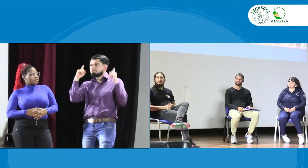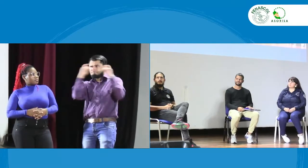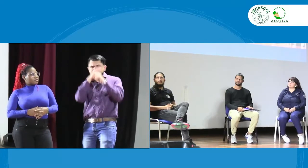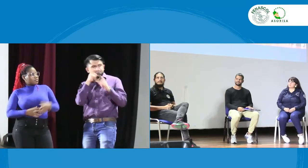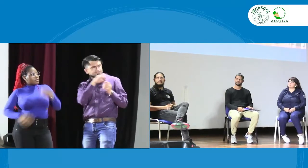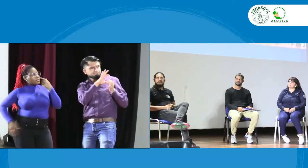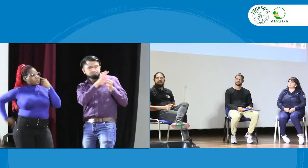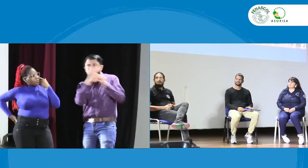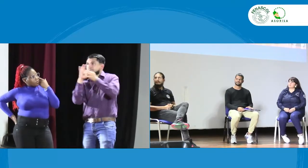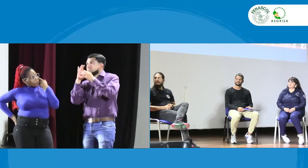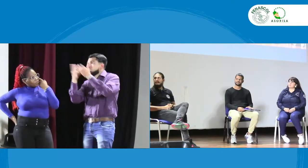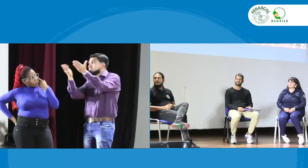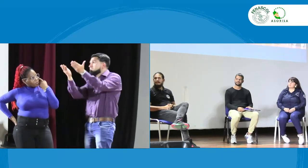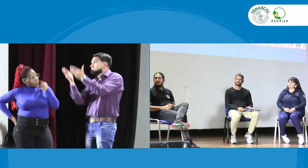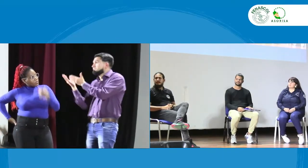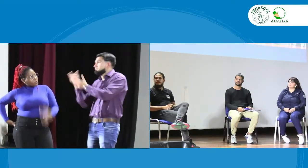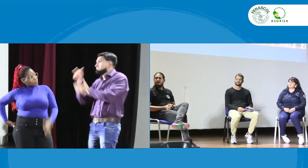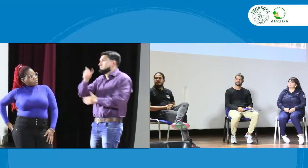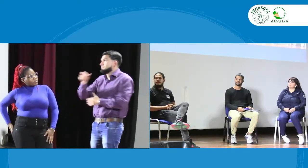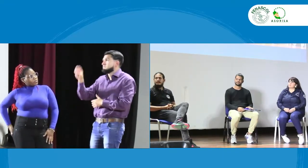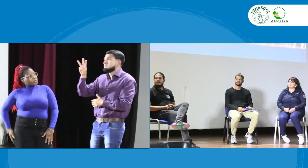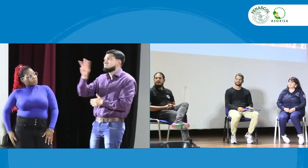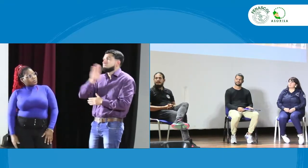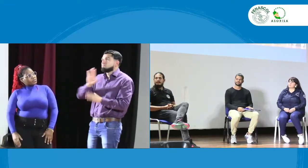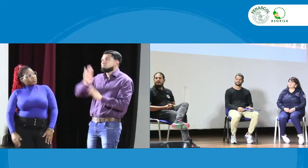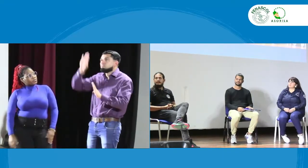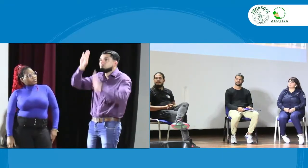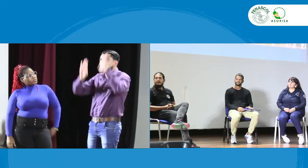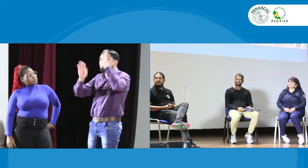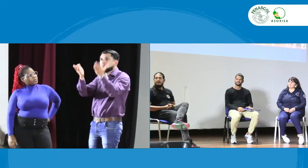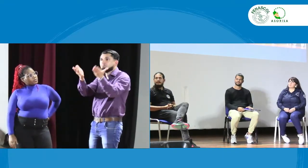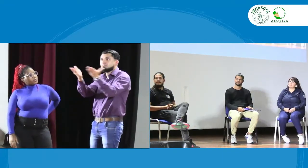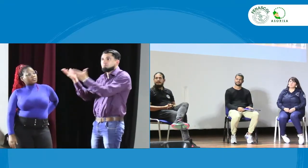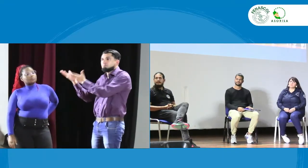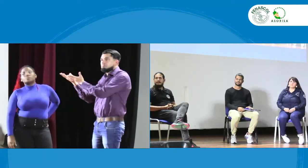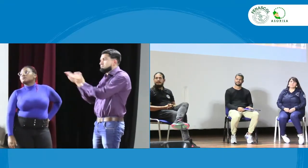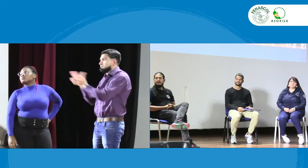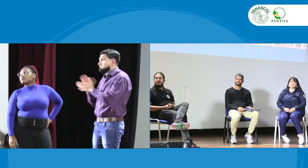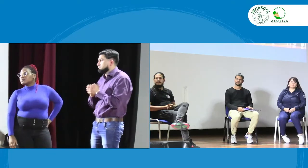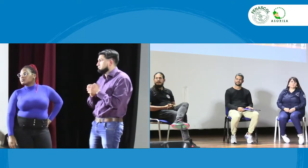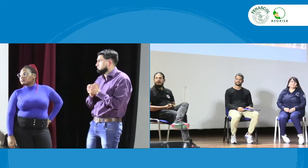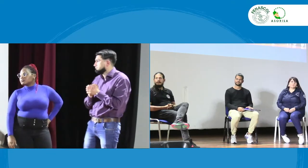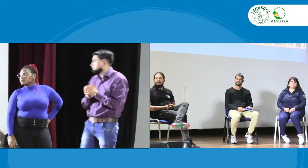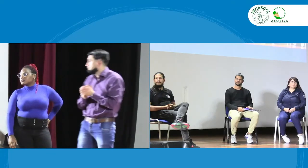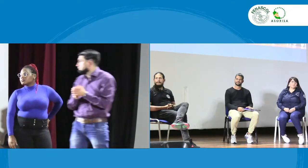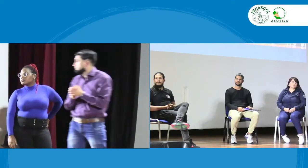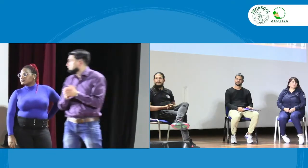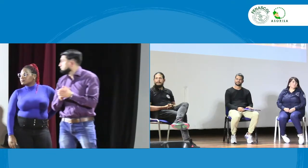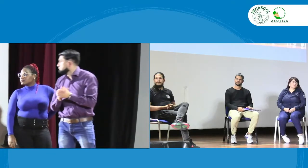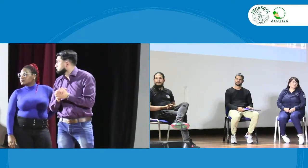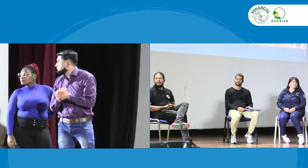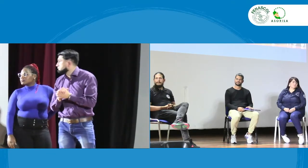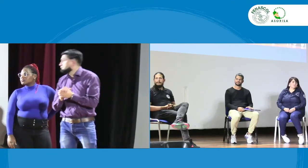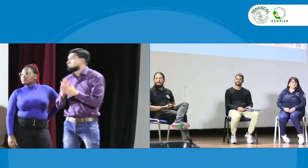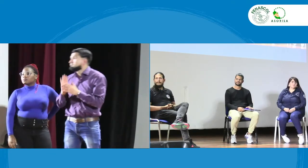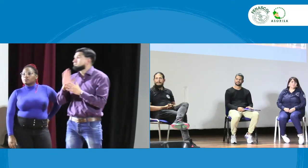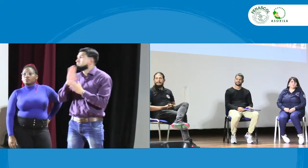De pronto, ustedes tienen alguna pregunta para algunos de los tres participantes en el conversatorio. Son